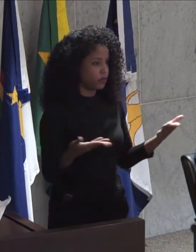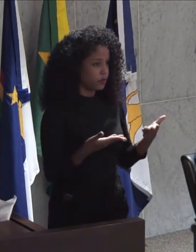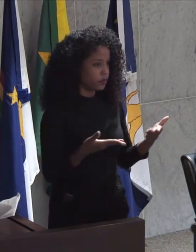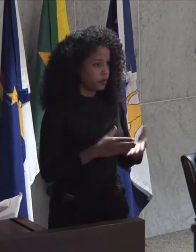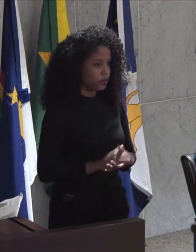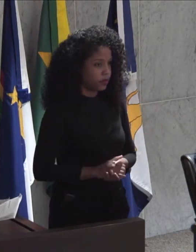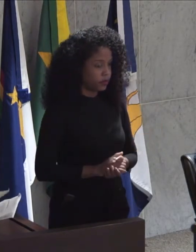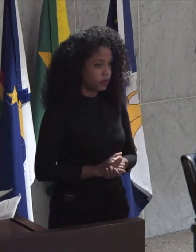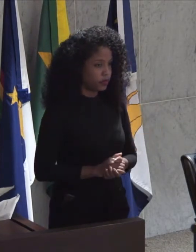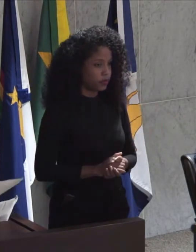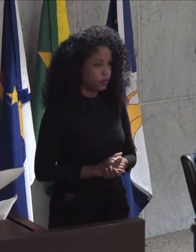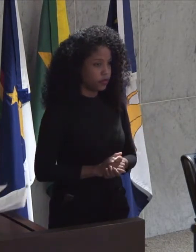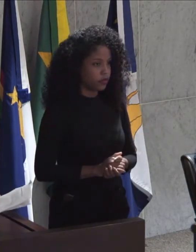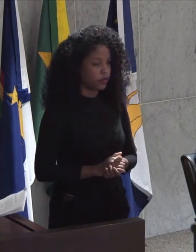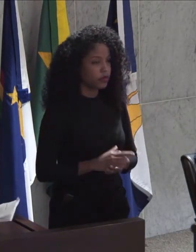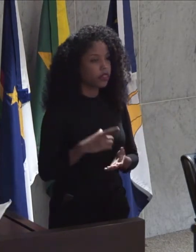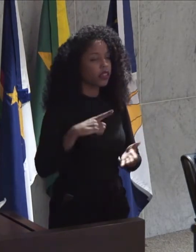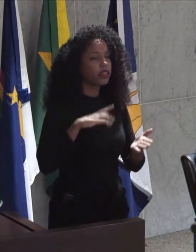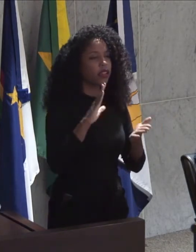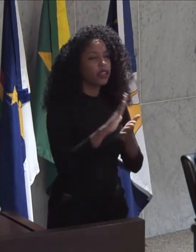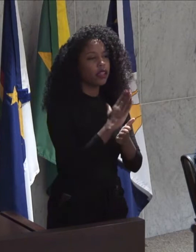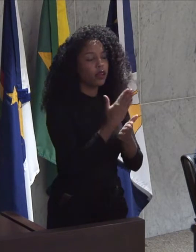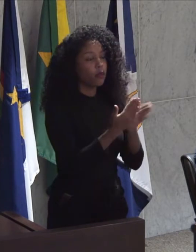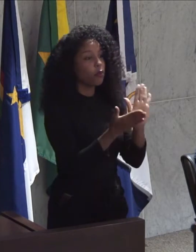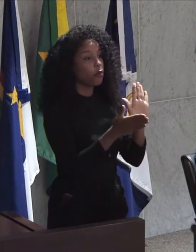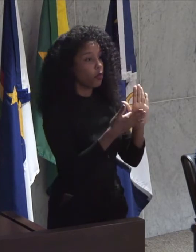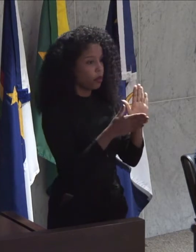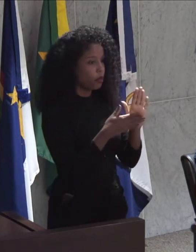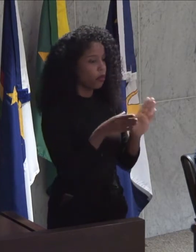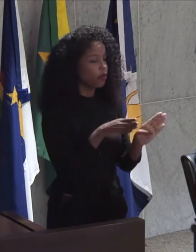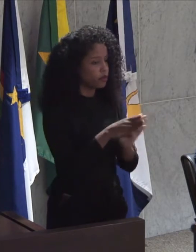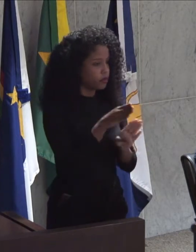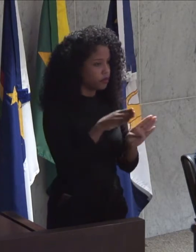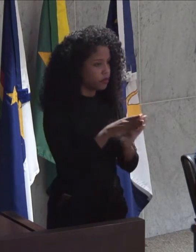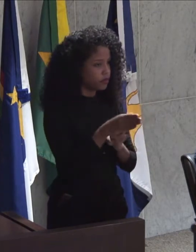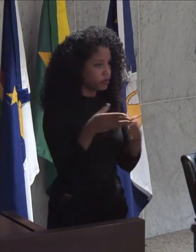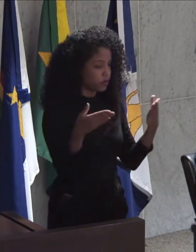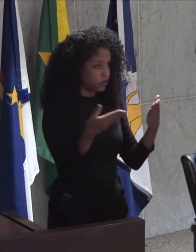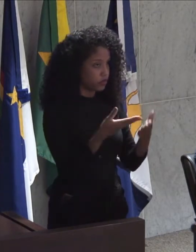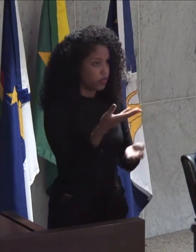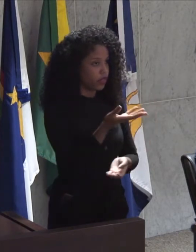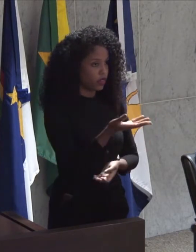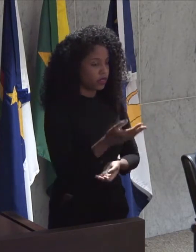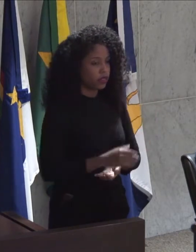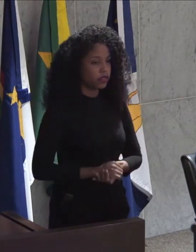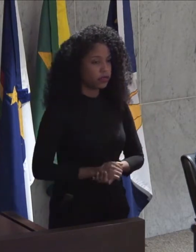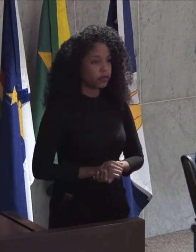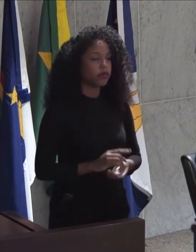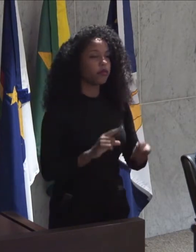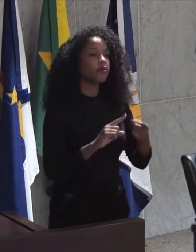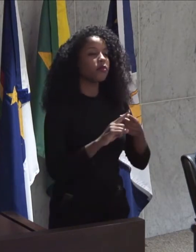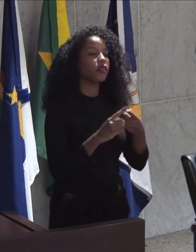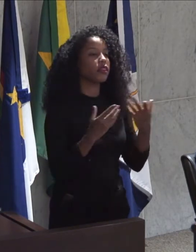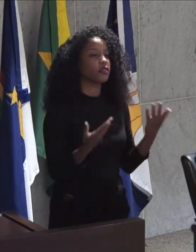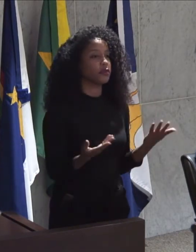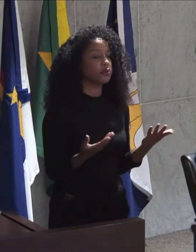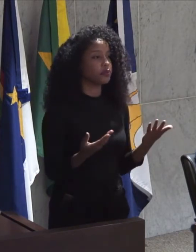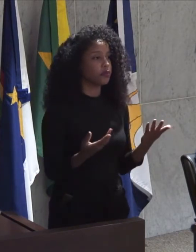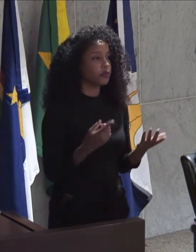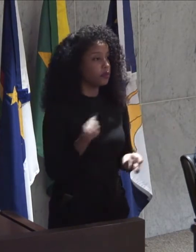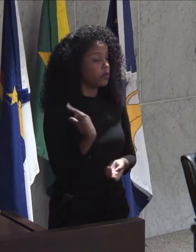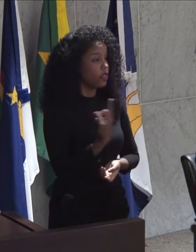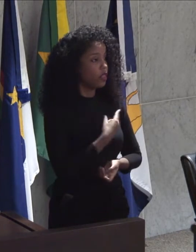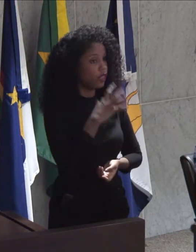E aqui nós temos algumas propostas que vão nessa direção. Mas, minha gente, para a gente poder resolver